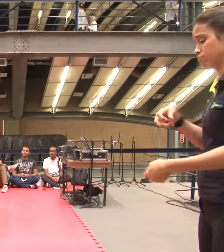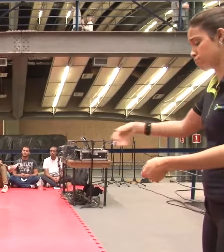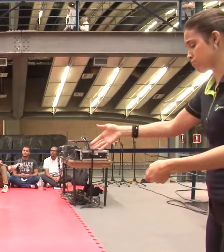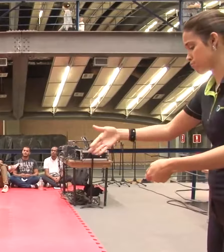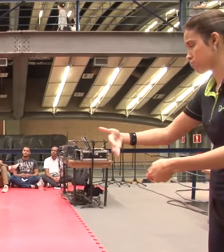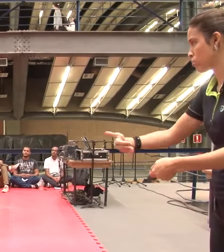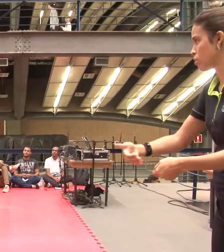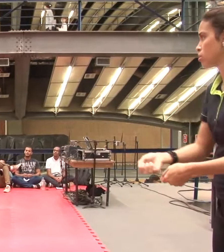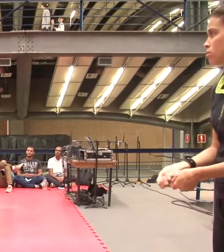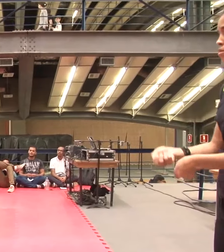de boi, coloca lá no